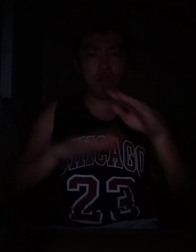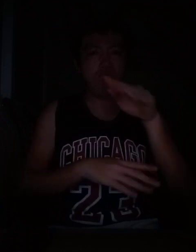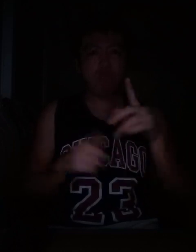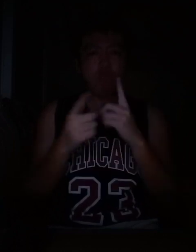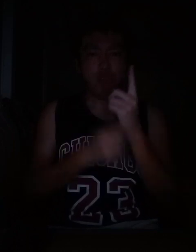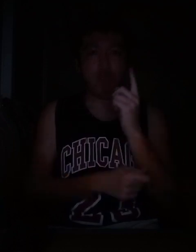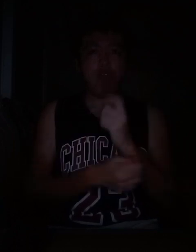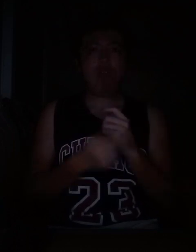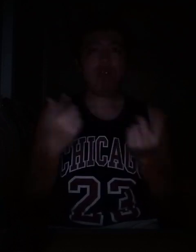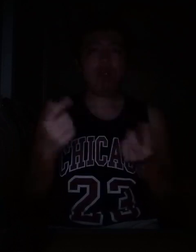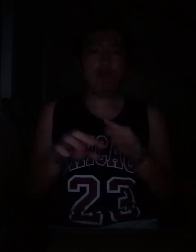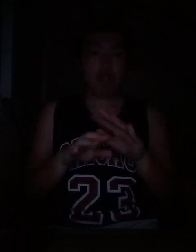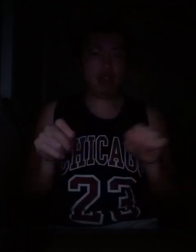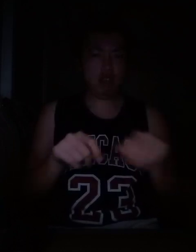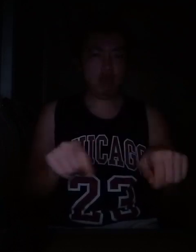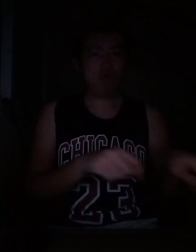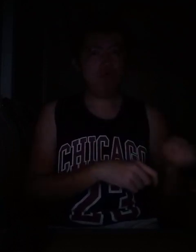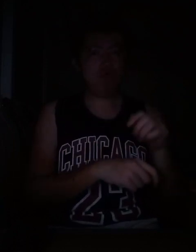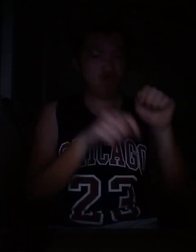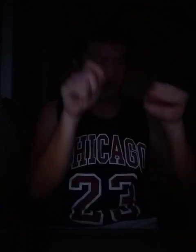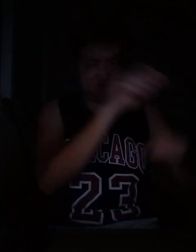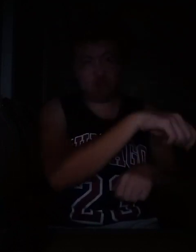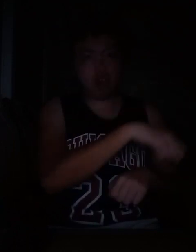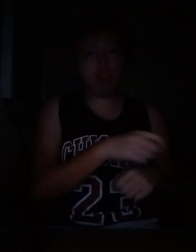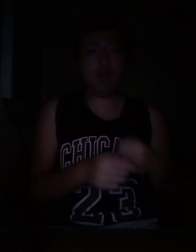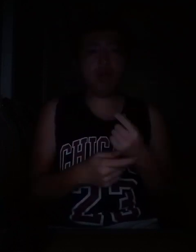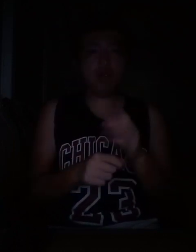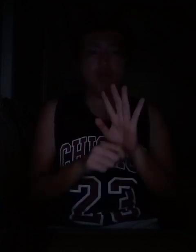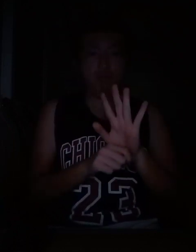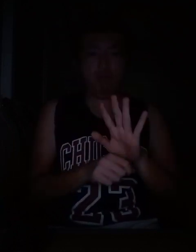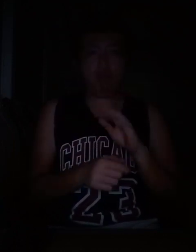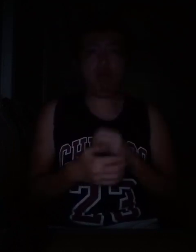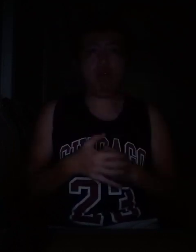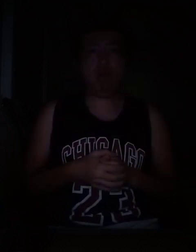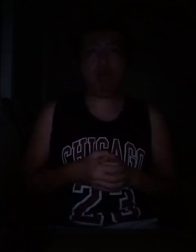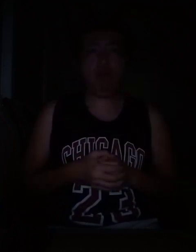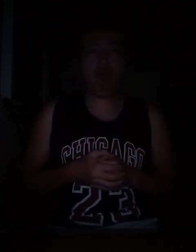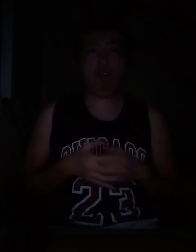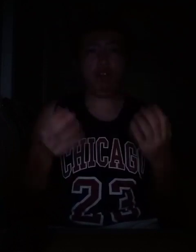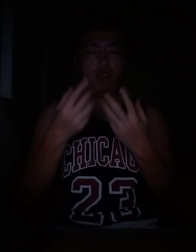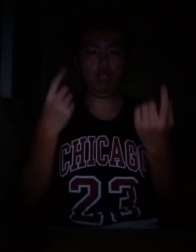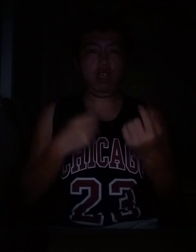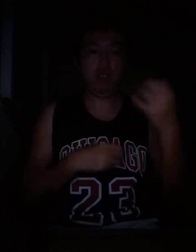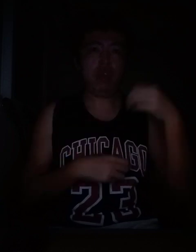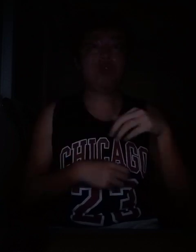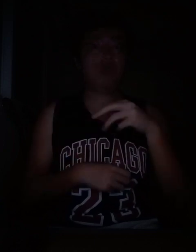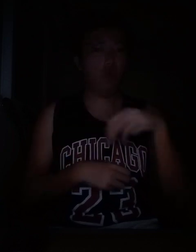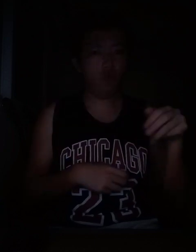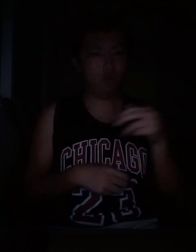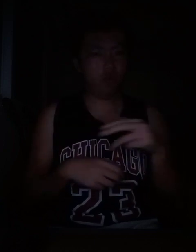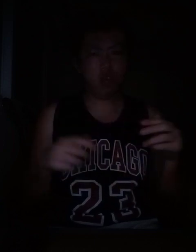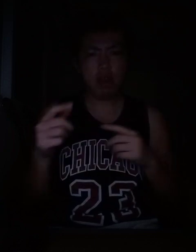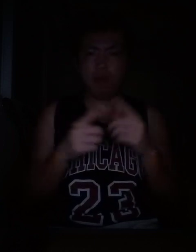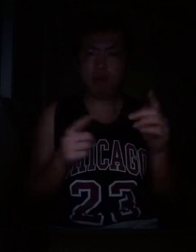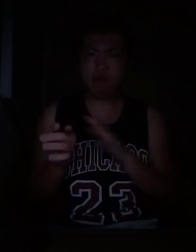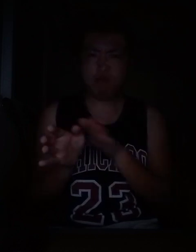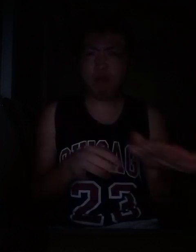통해 페인트 세척물을 투기한 것으로 확인됐다고 밝혔습니다. 주민센터는 시공사를 물환경보전법 위반